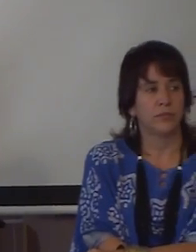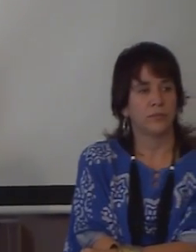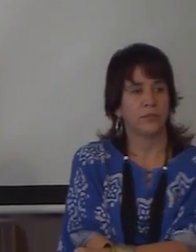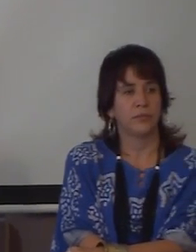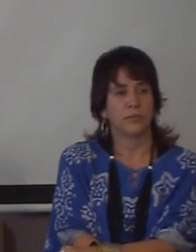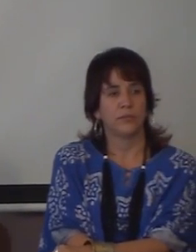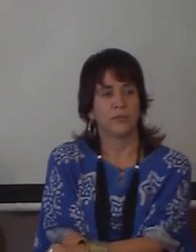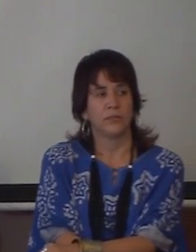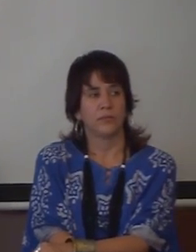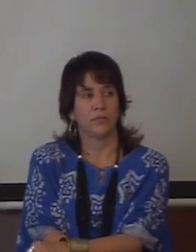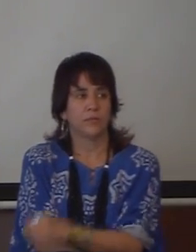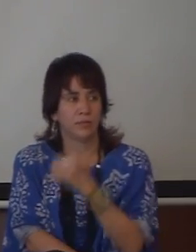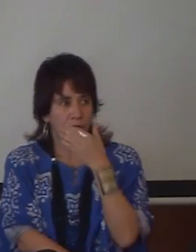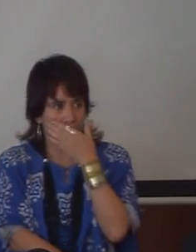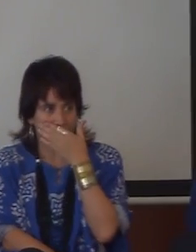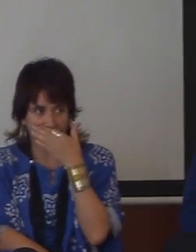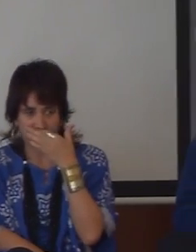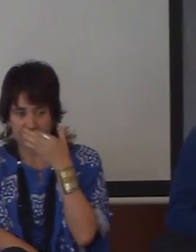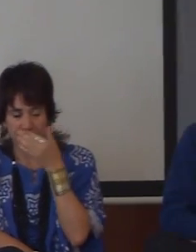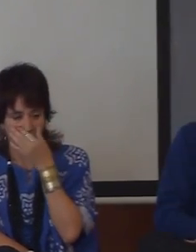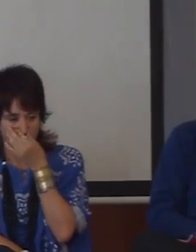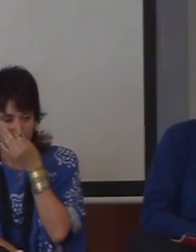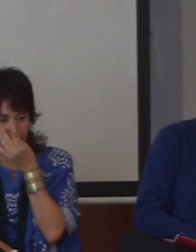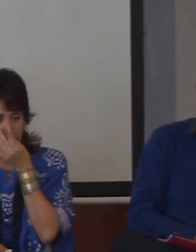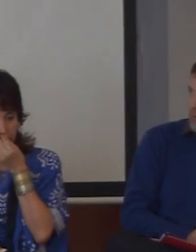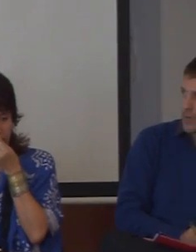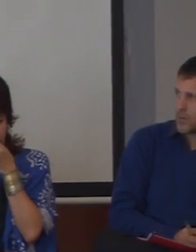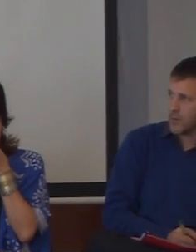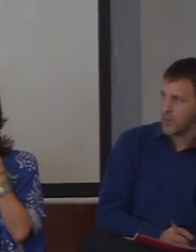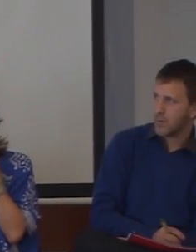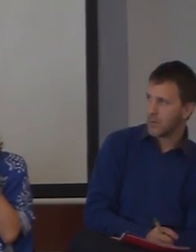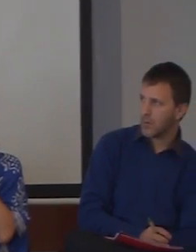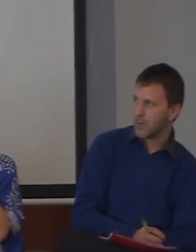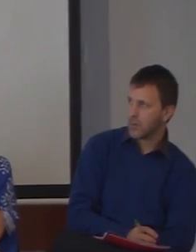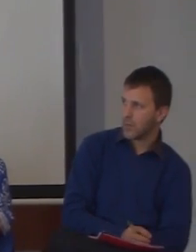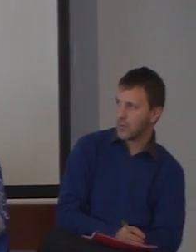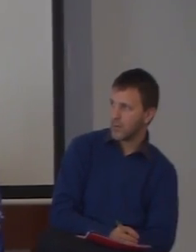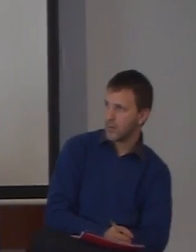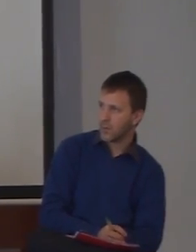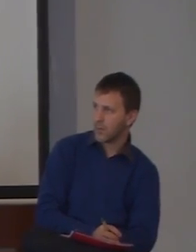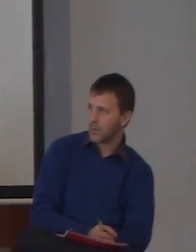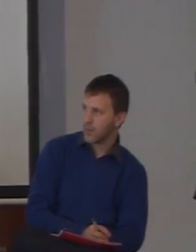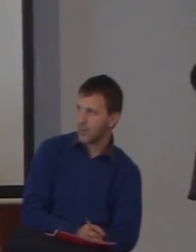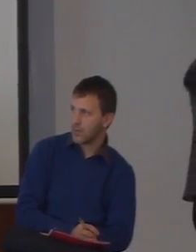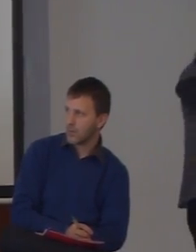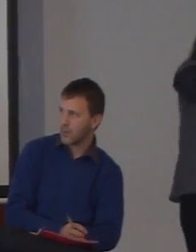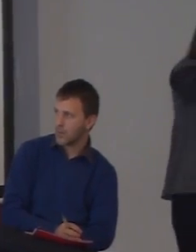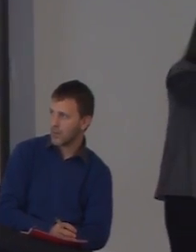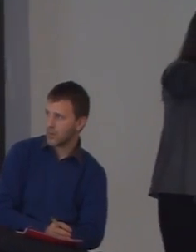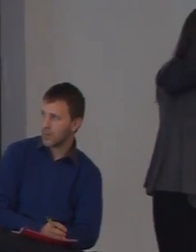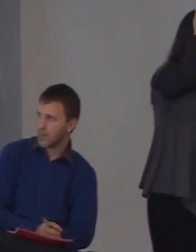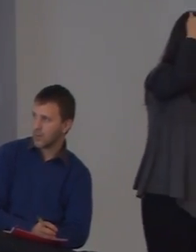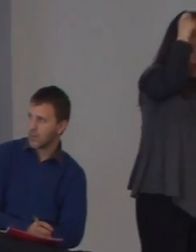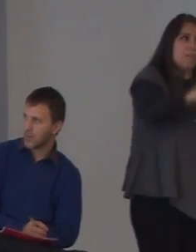más reflexiones y preguntas cotidianas que nos hacemos como formadores de maestros.